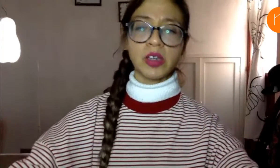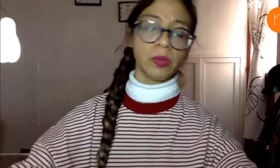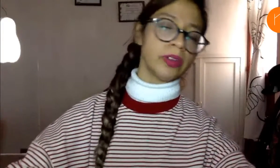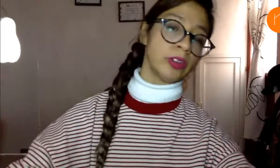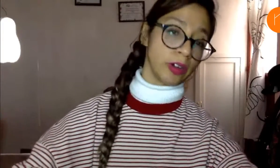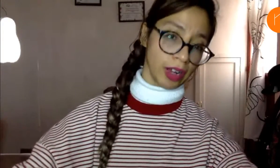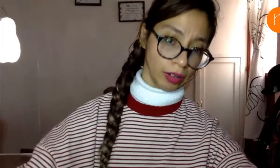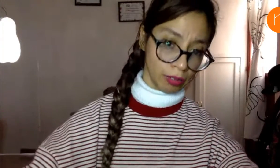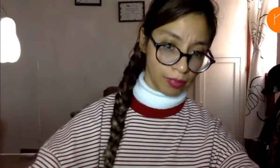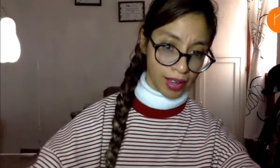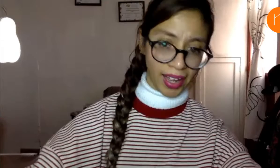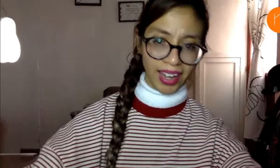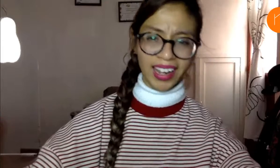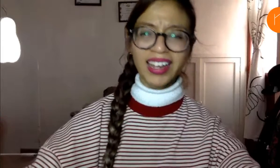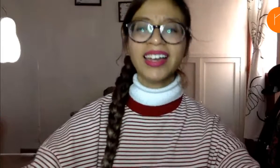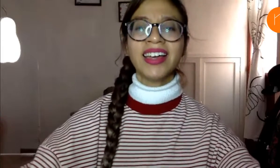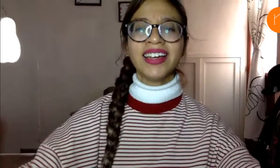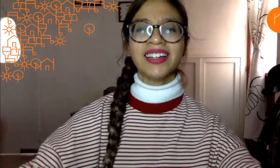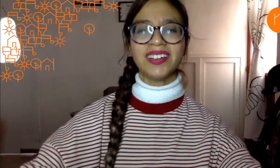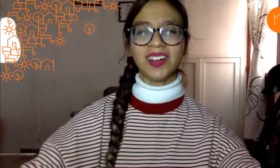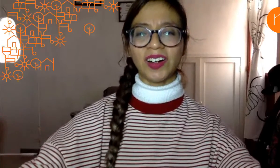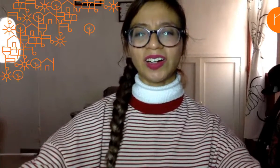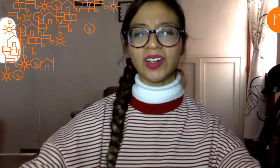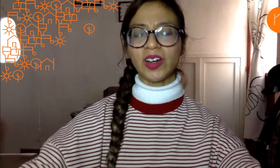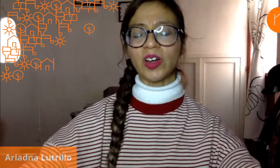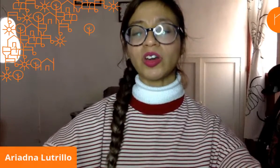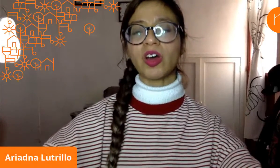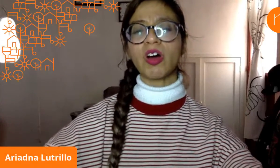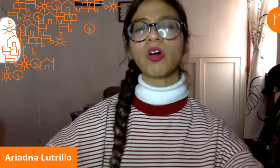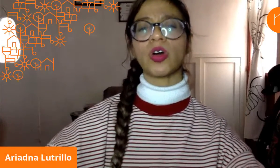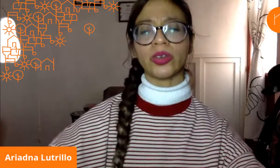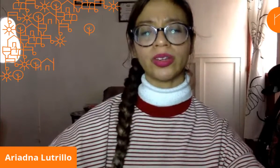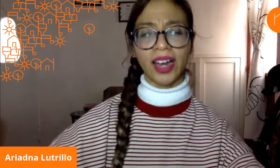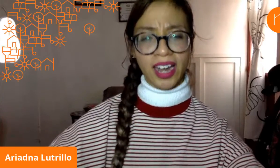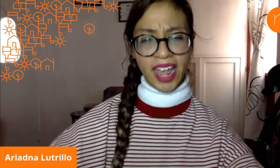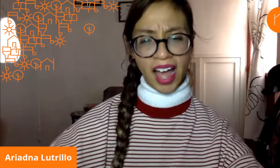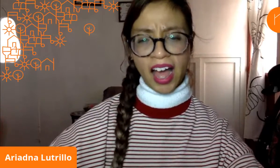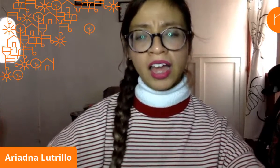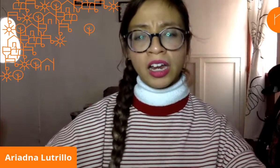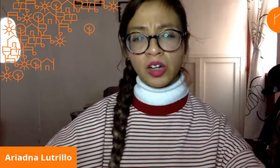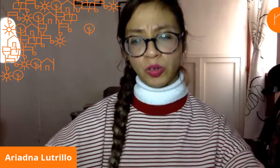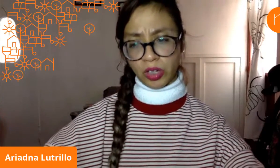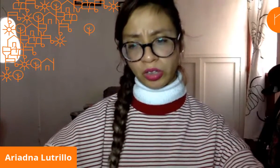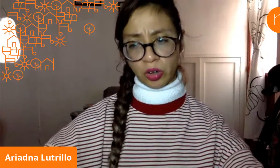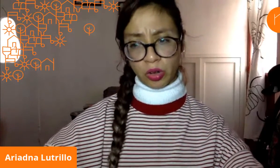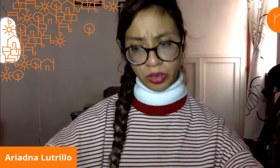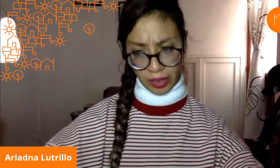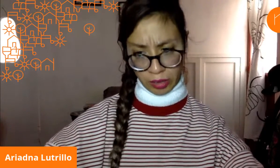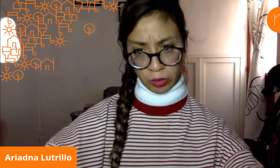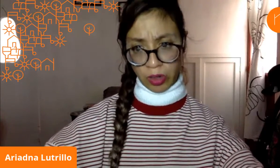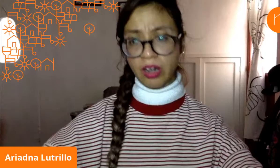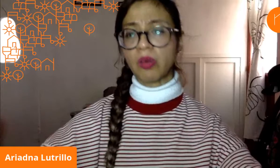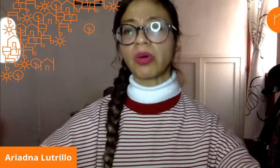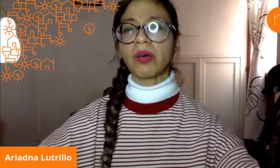yo me estoy riendo. Ahí no concordaría nuestro contexto y no